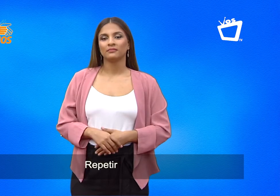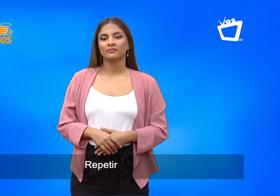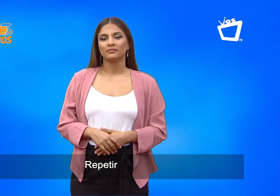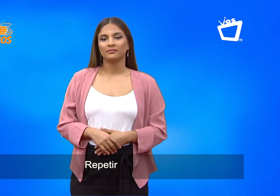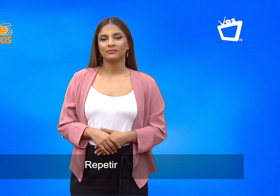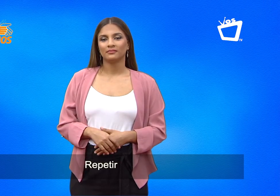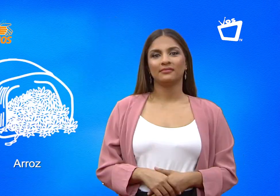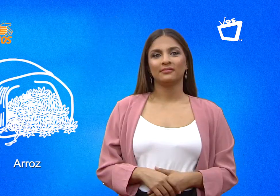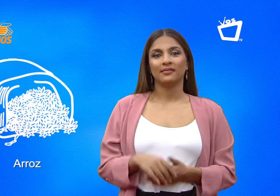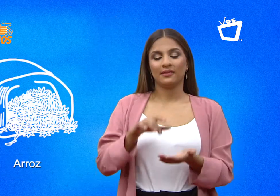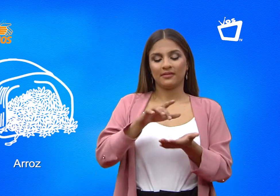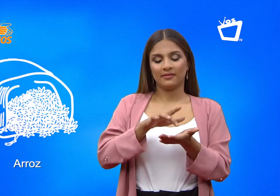Repetir.